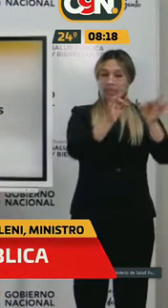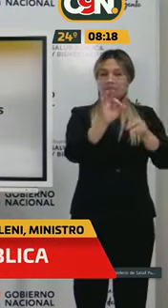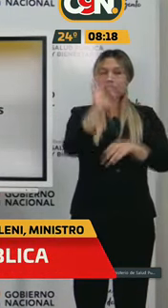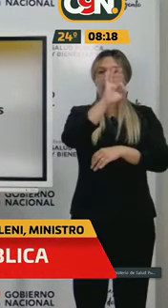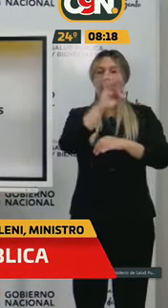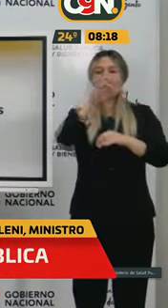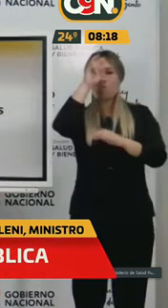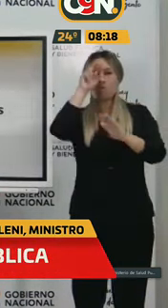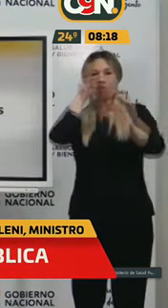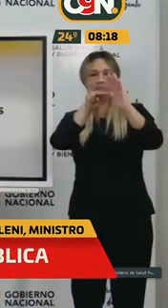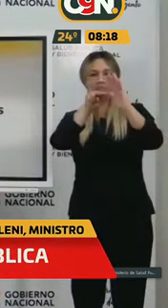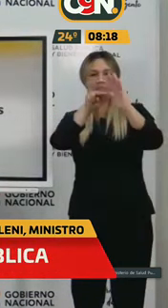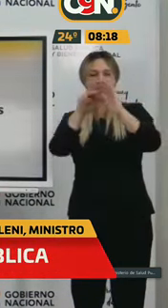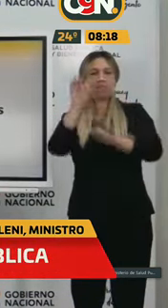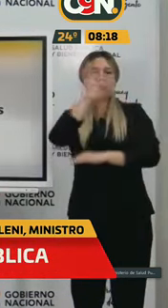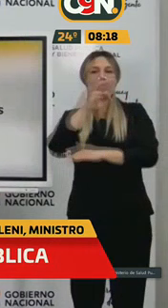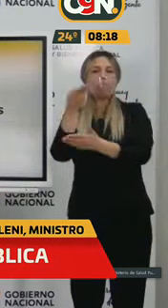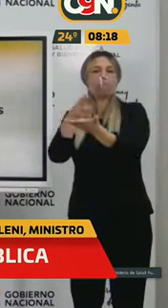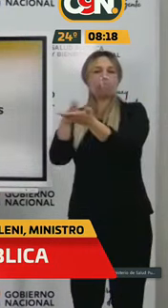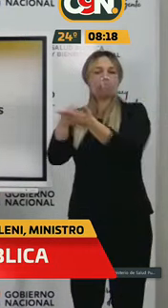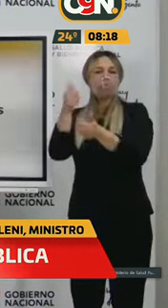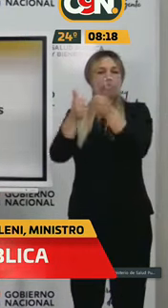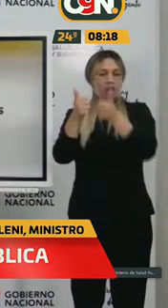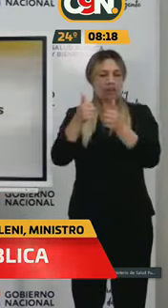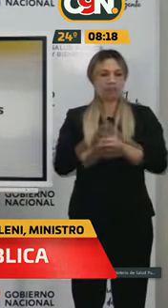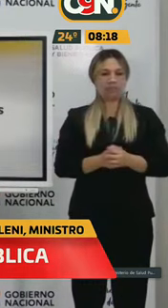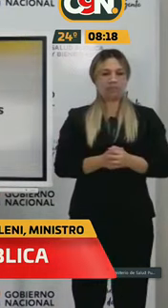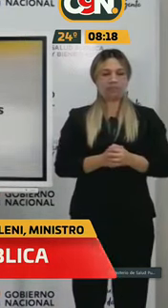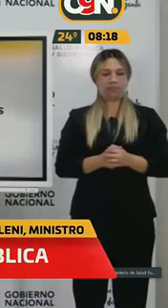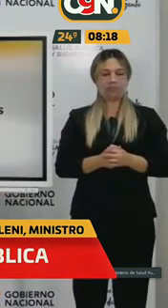mortalidad? Claramente lo que más sube